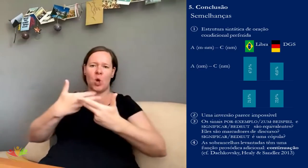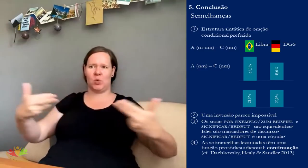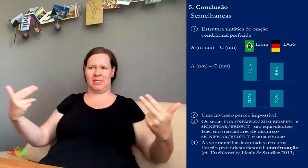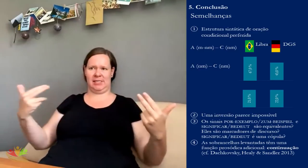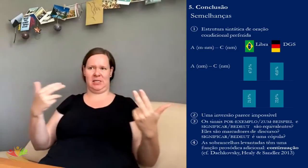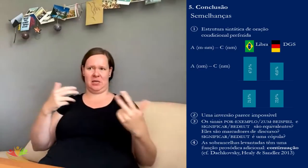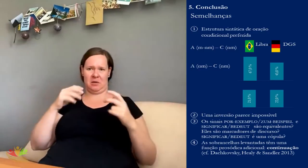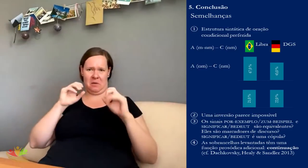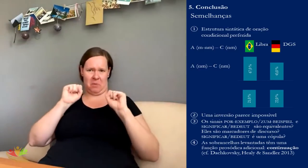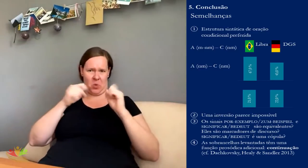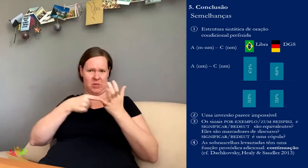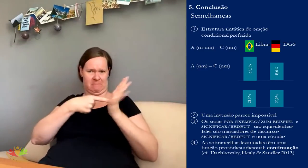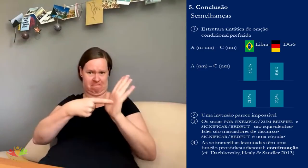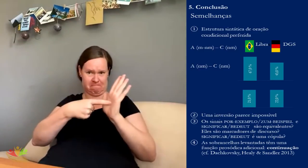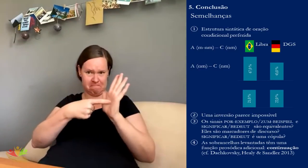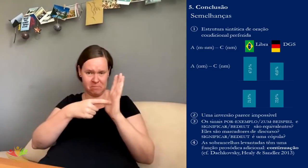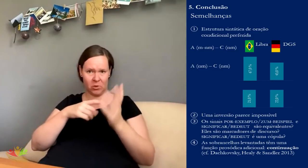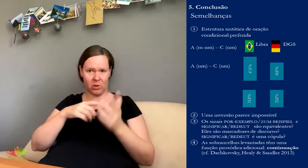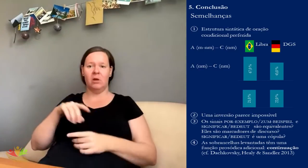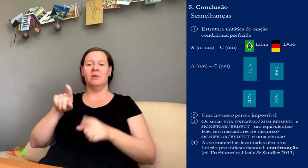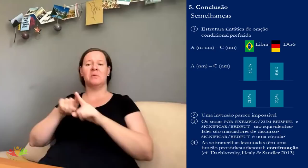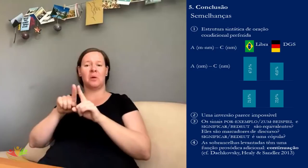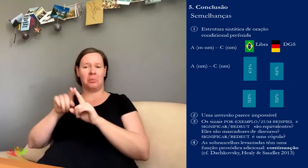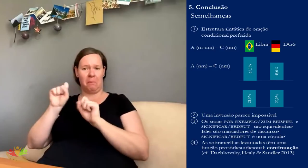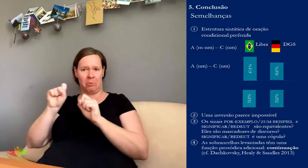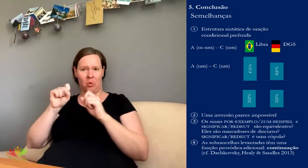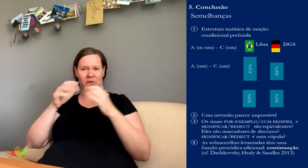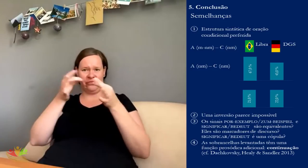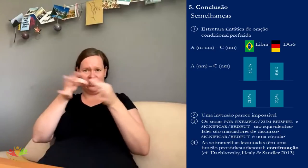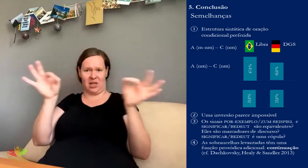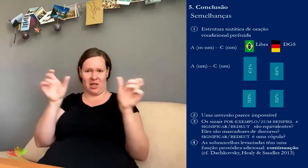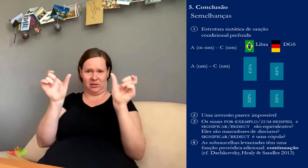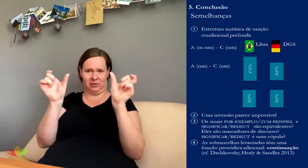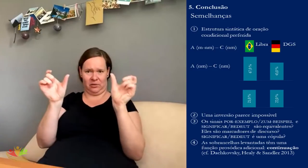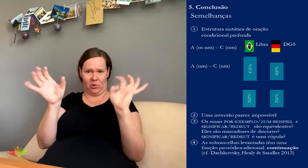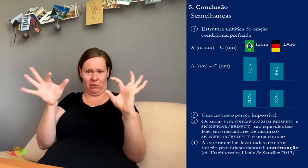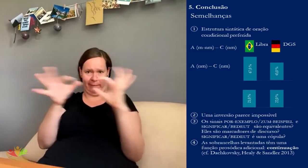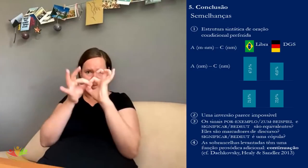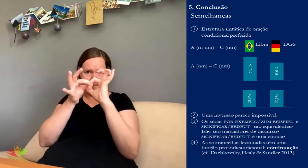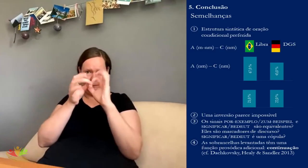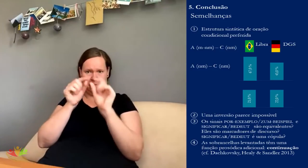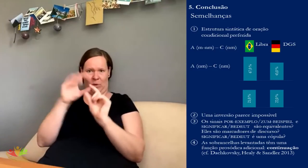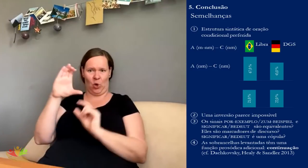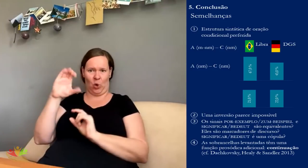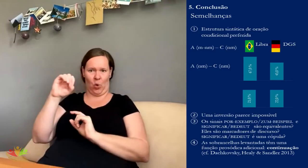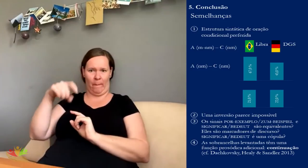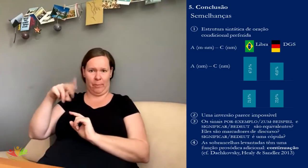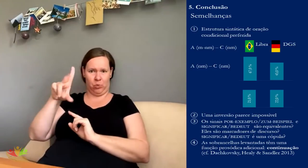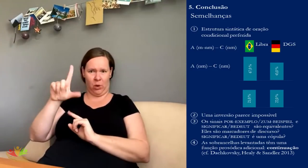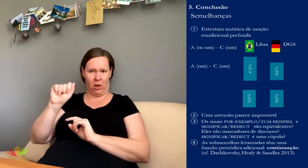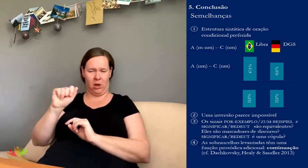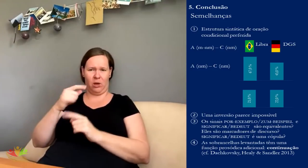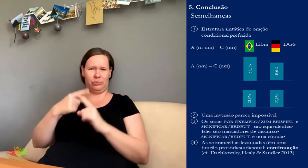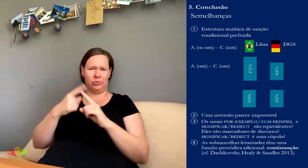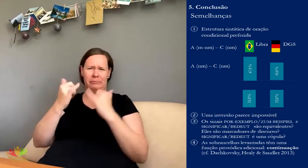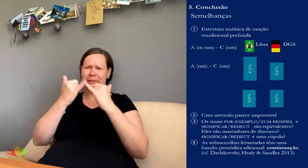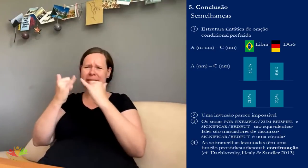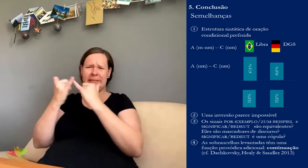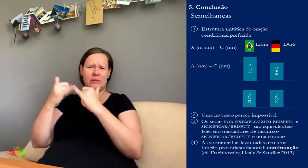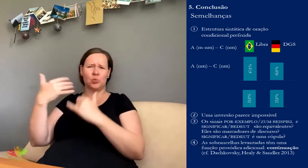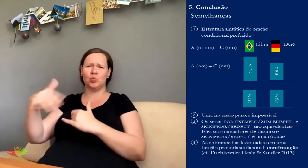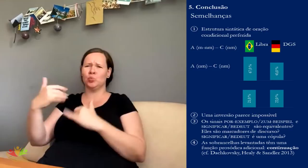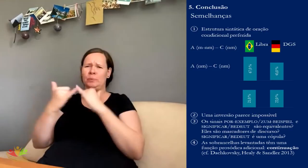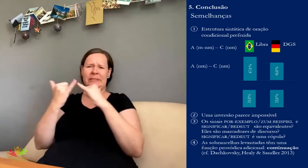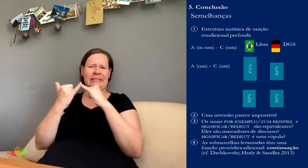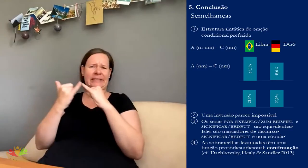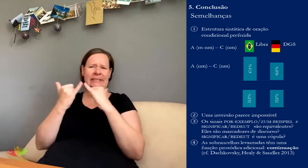discursivas também, não é? São marcadores discursivos, talvez. Então, será que esses elementos seriam realmente conjunções? Eles